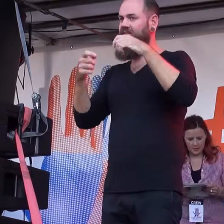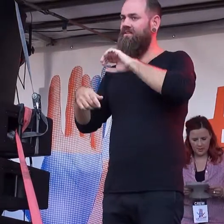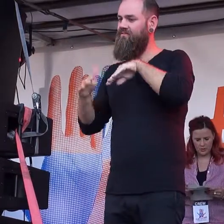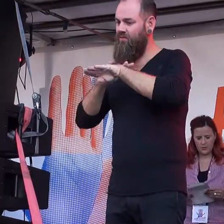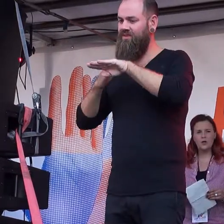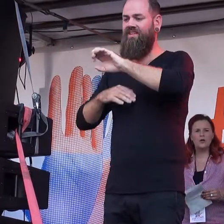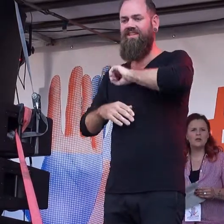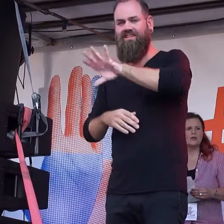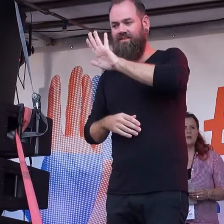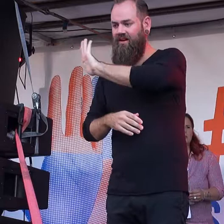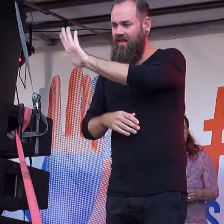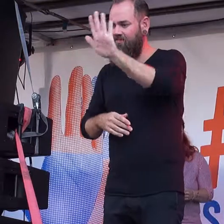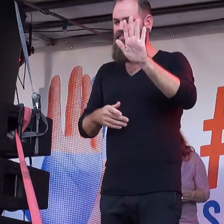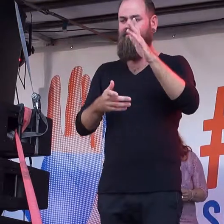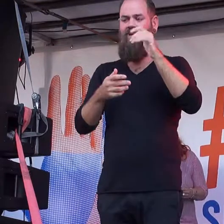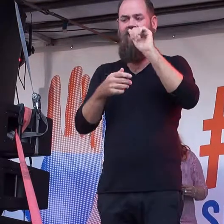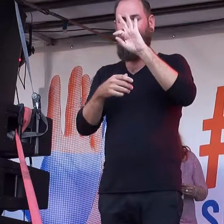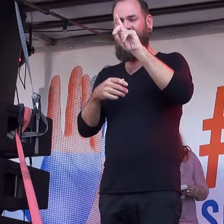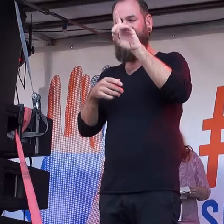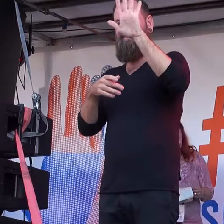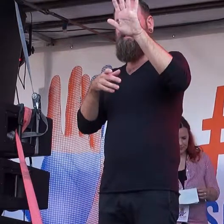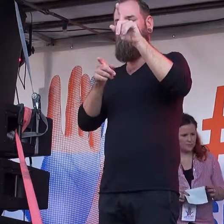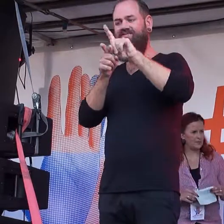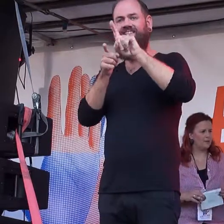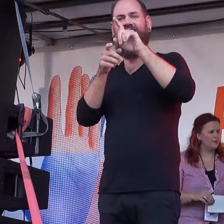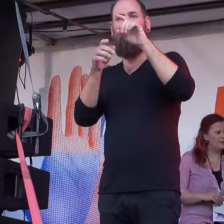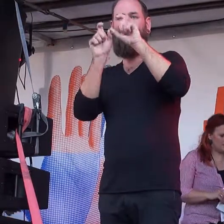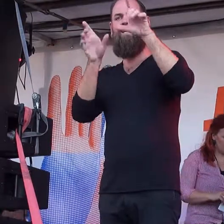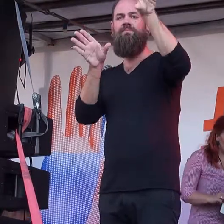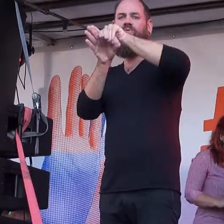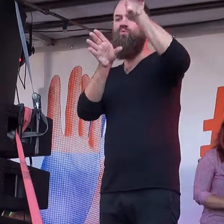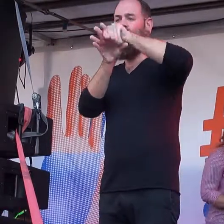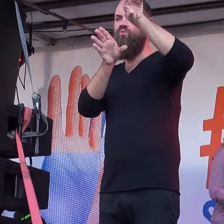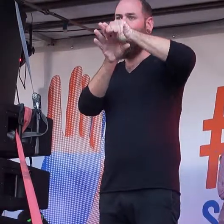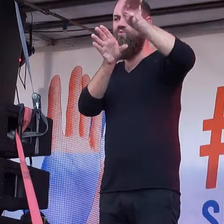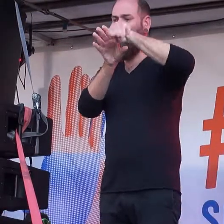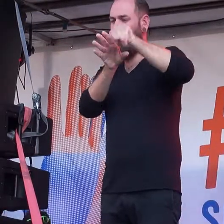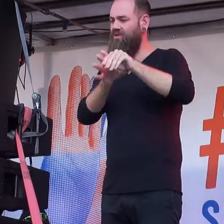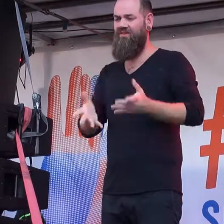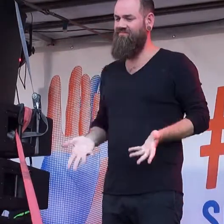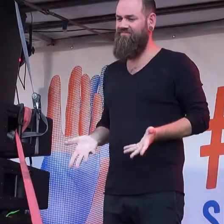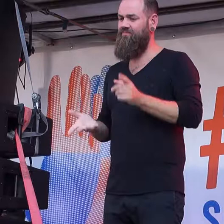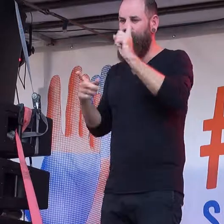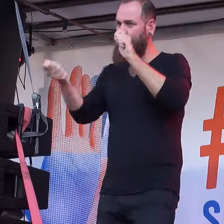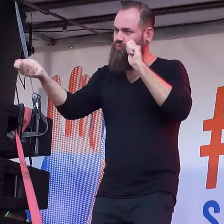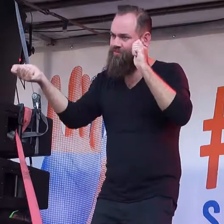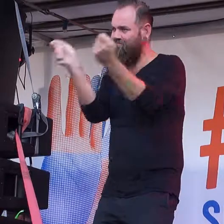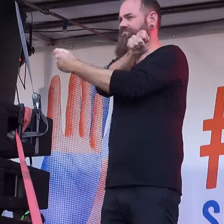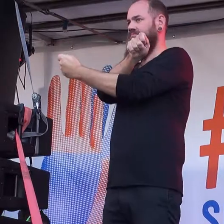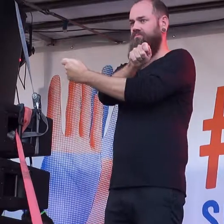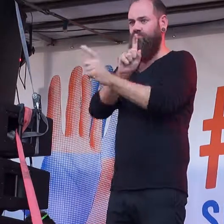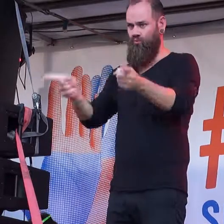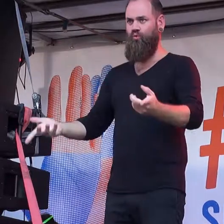den rechtsruck stärken ja viel zu lange rechts populistischen aussagen von politikern runde gehen sie nicht